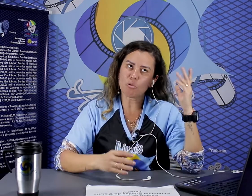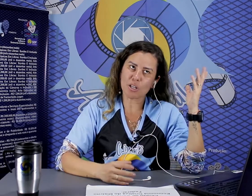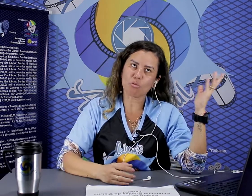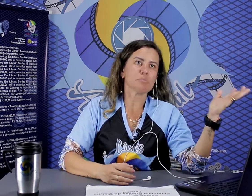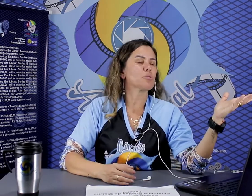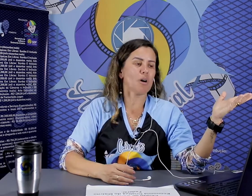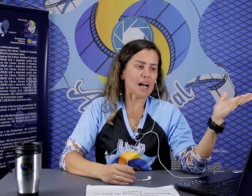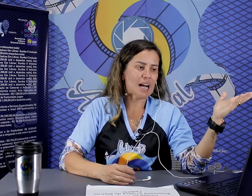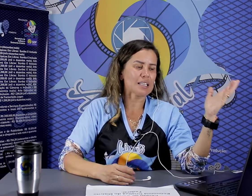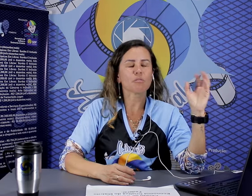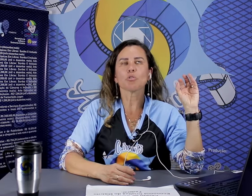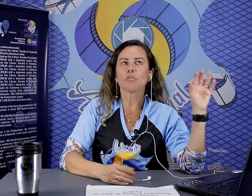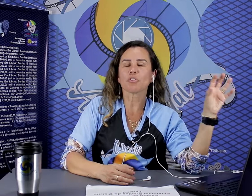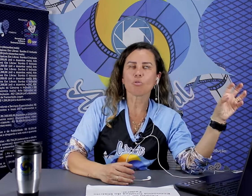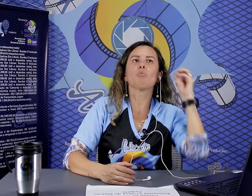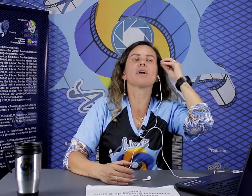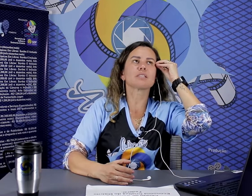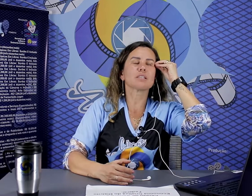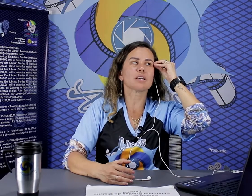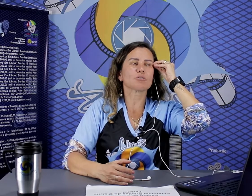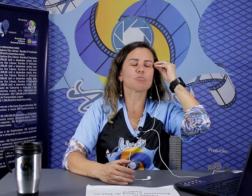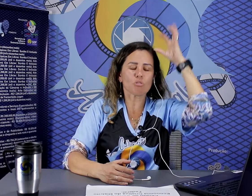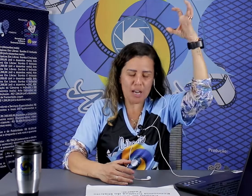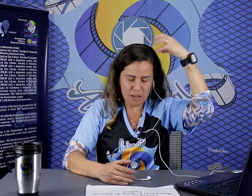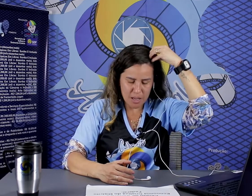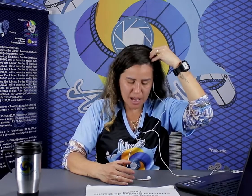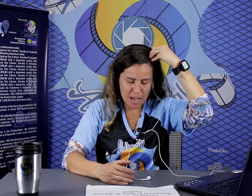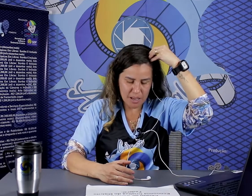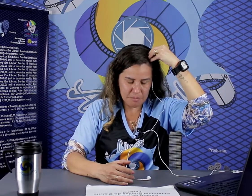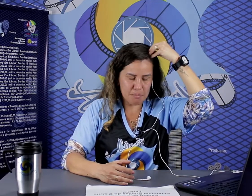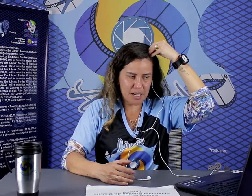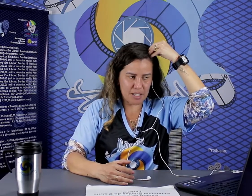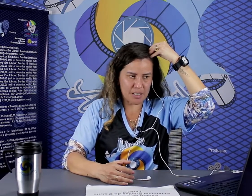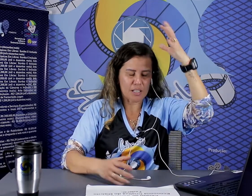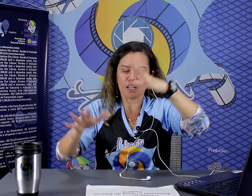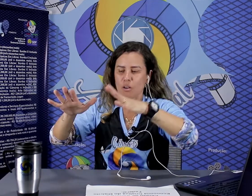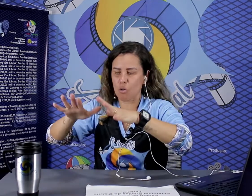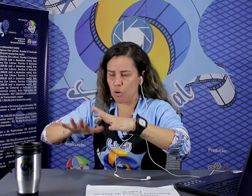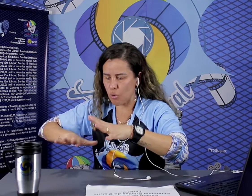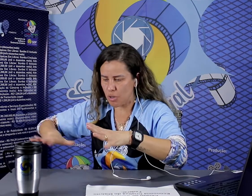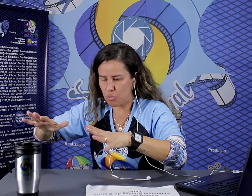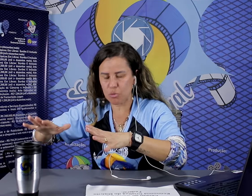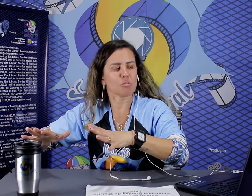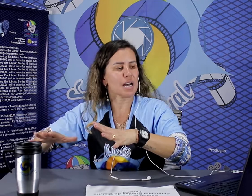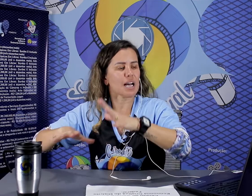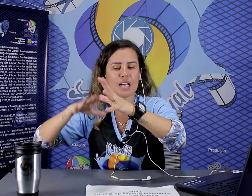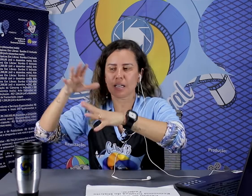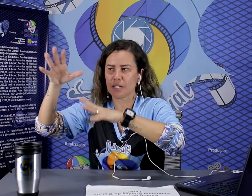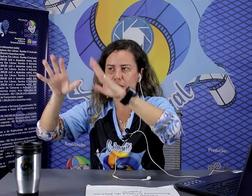estou habituada, quando o professor começa esse assunto, eu já, bacana, coloco em algum lugar e